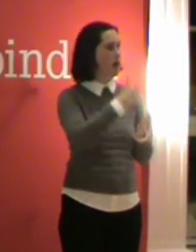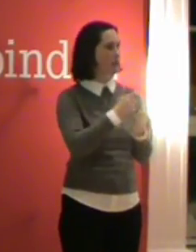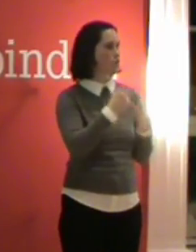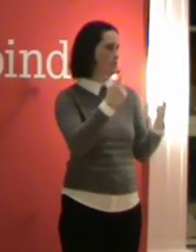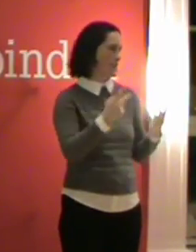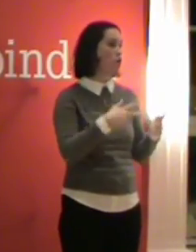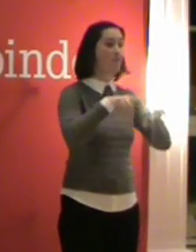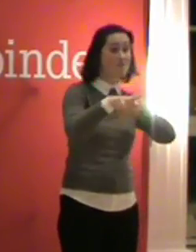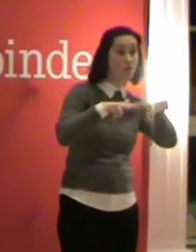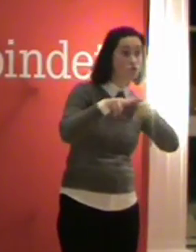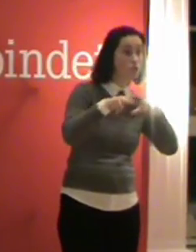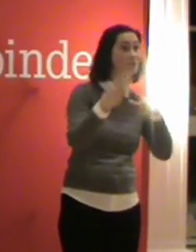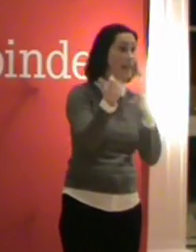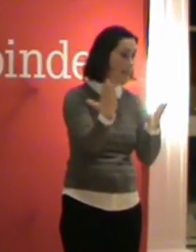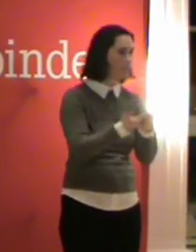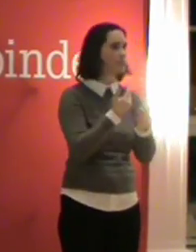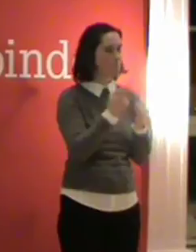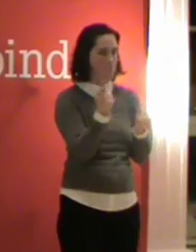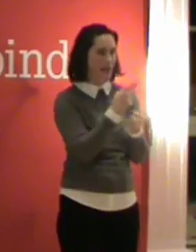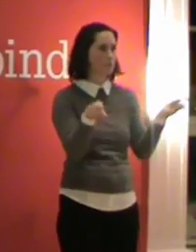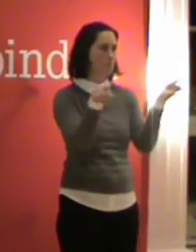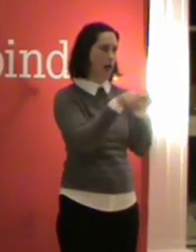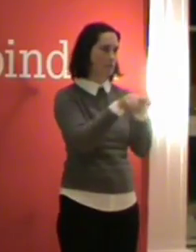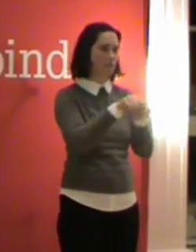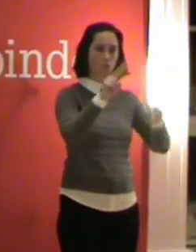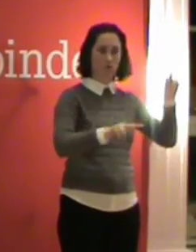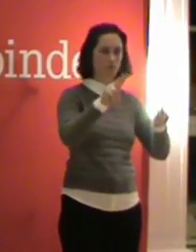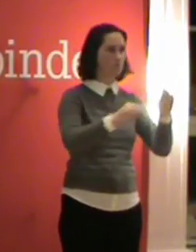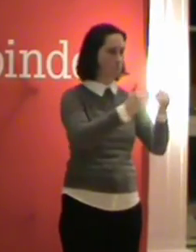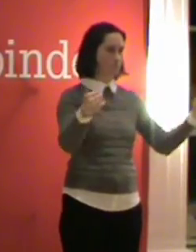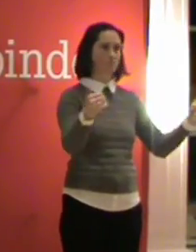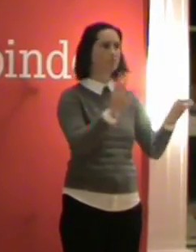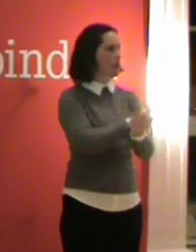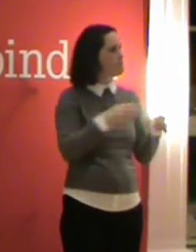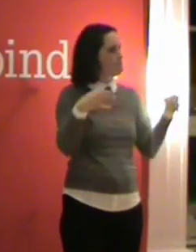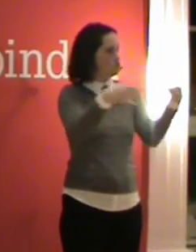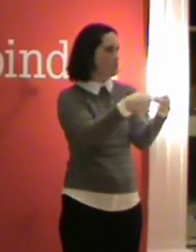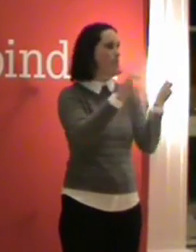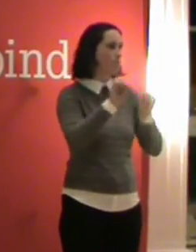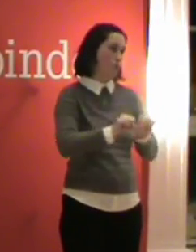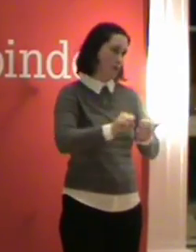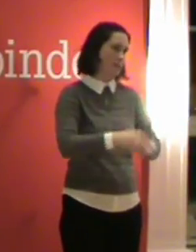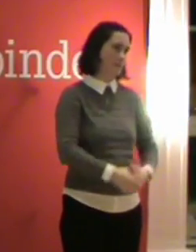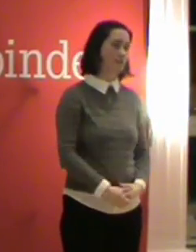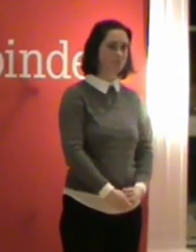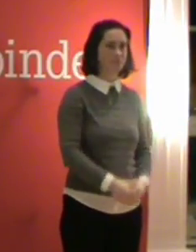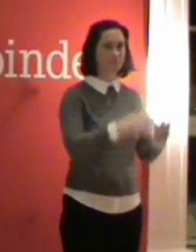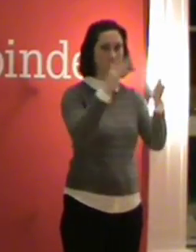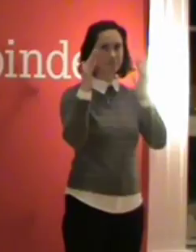und wirtschaftliches Interesse nicht 2 verschiedene Sachen sein müssen. Also das ist ein riesiger Fall.